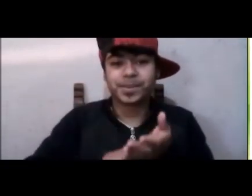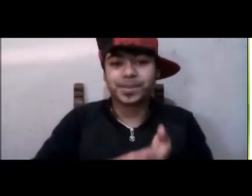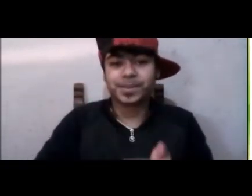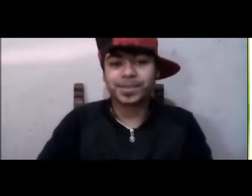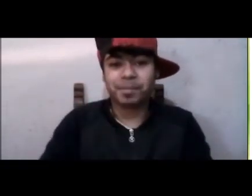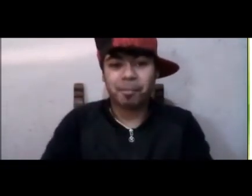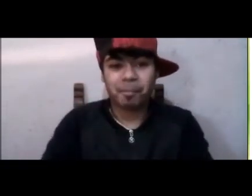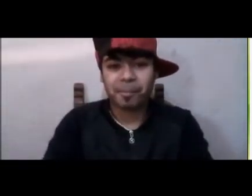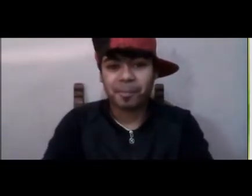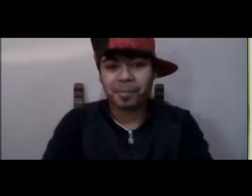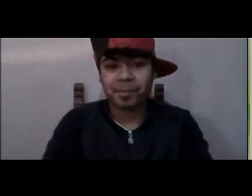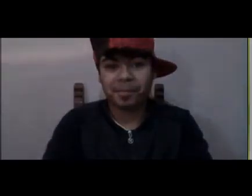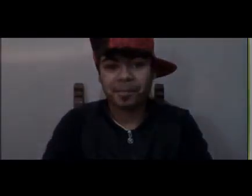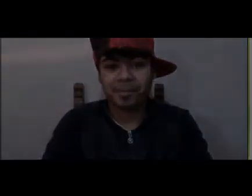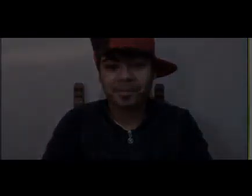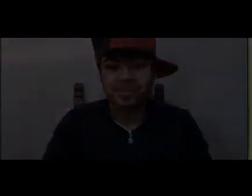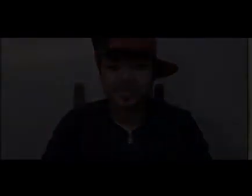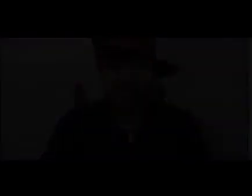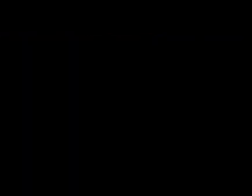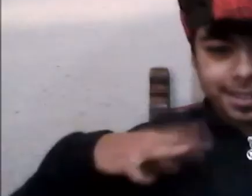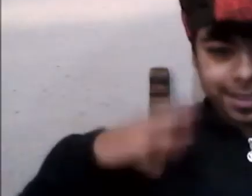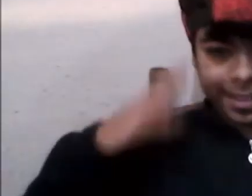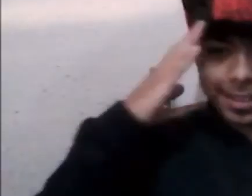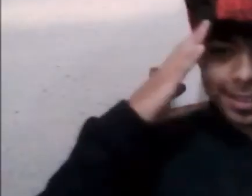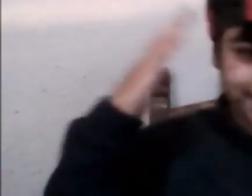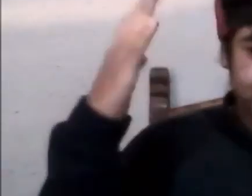¡Uh! ¿Lo sabía?